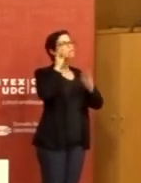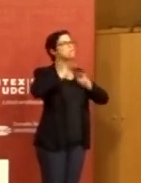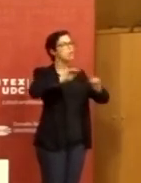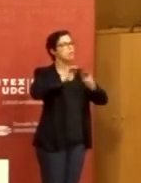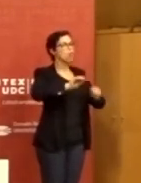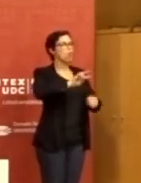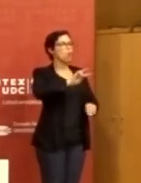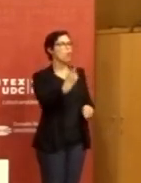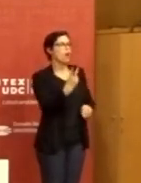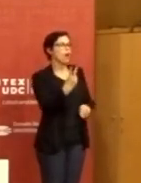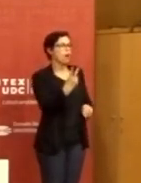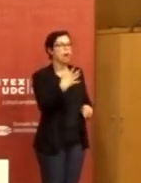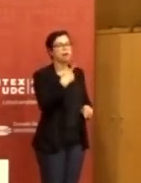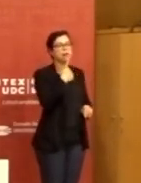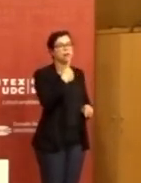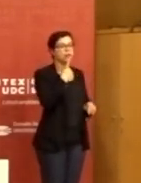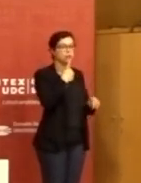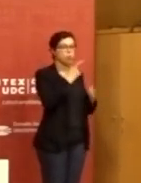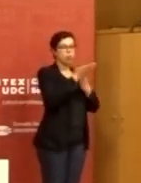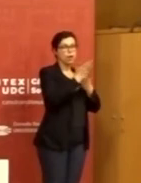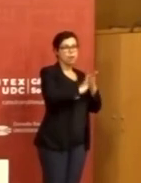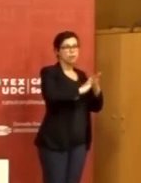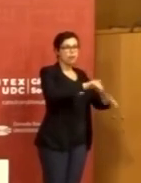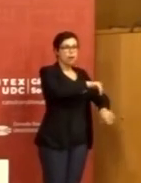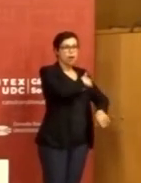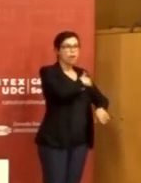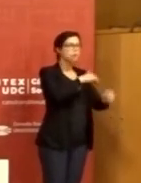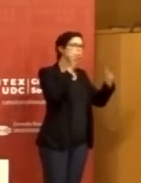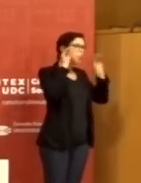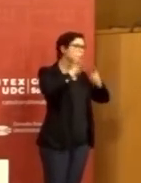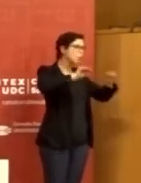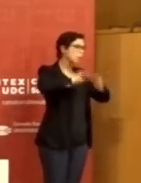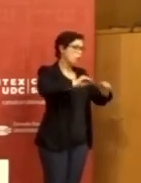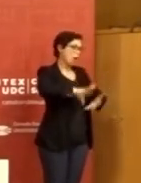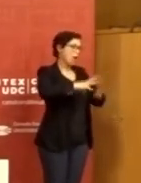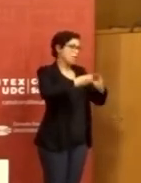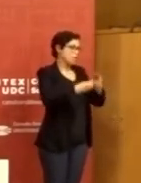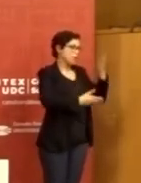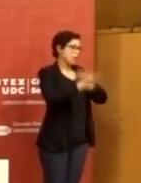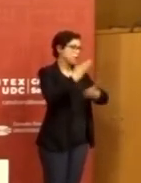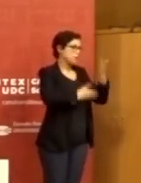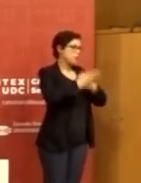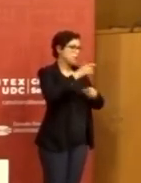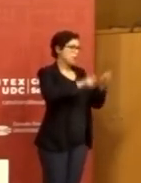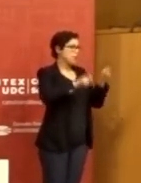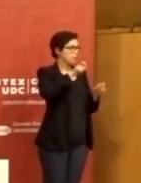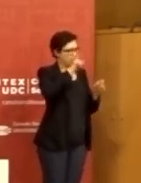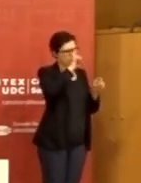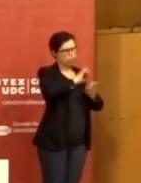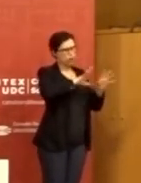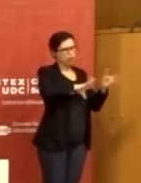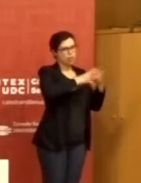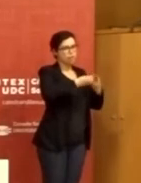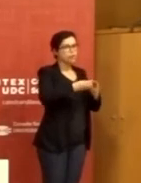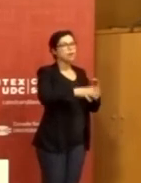una parte de formación académica, entre comillas, adaptada a nuestros chicos, y una formación práctica en una